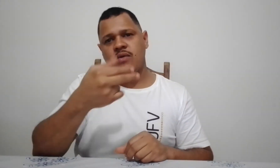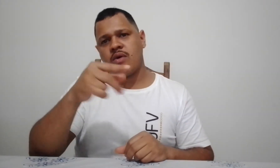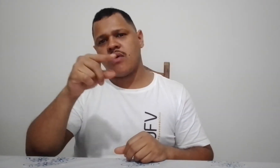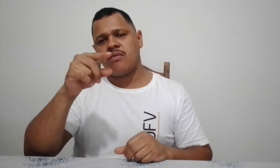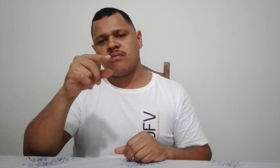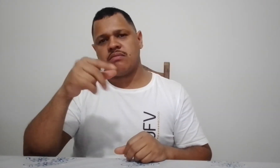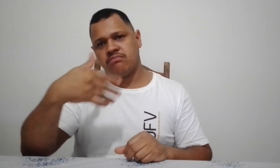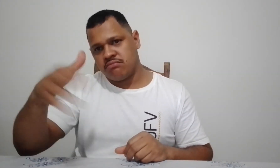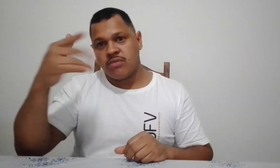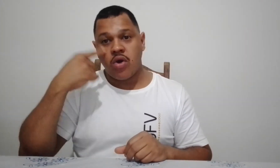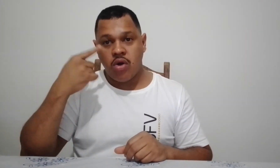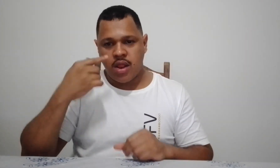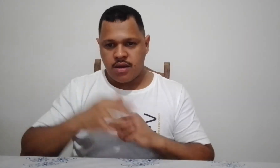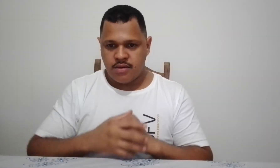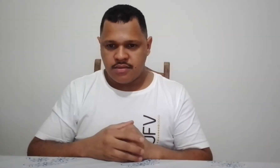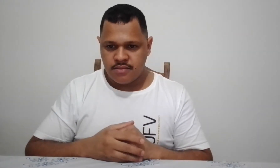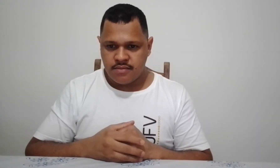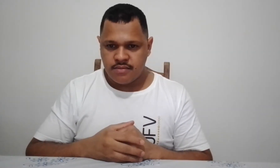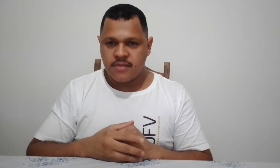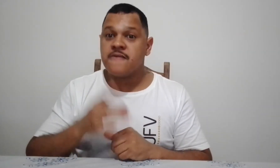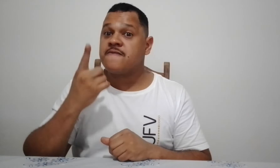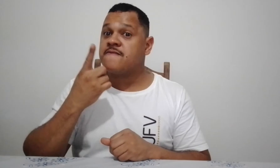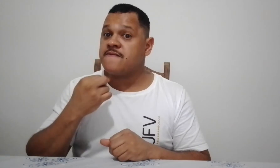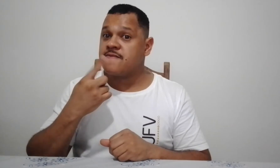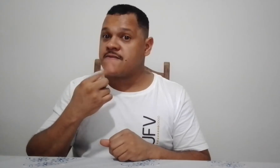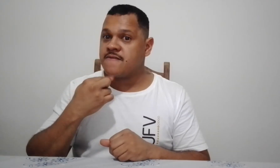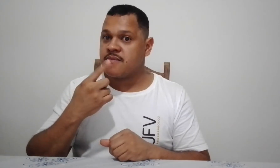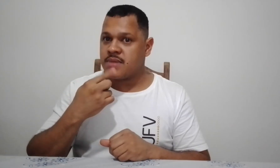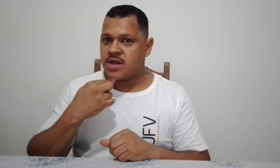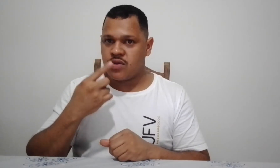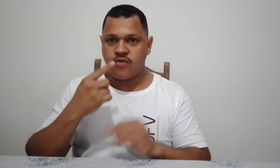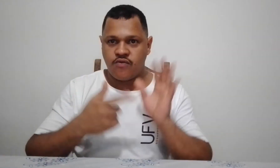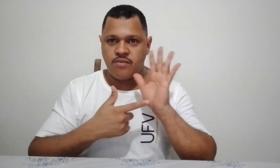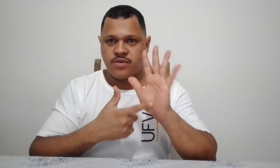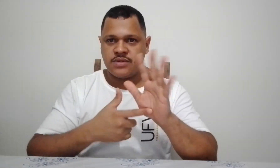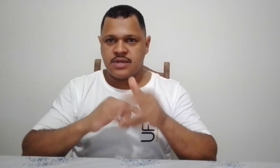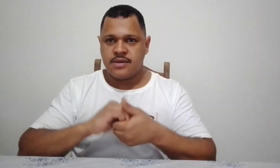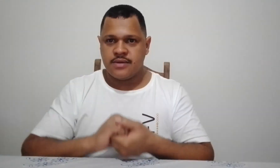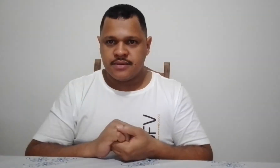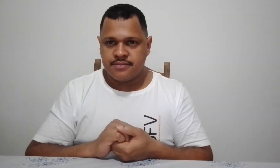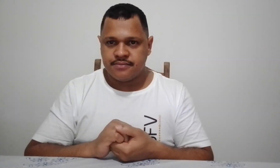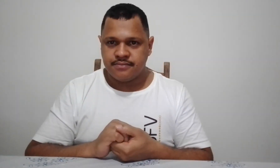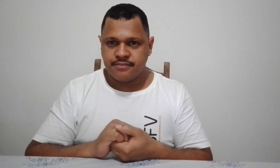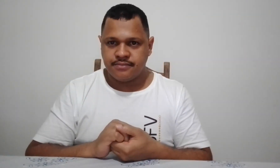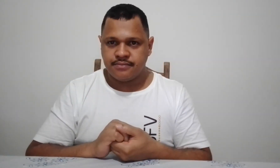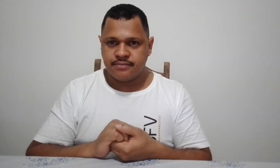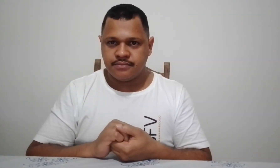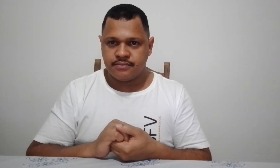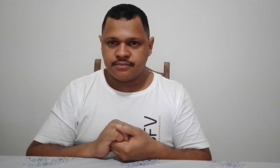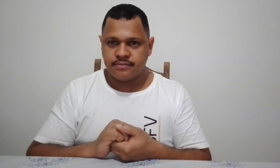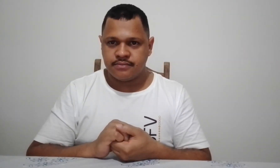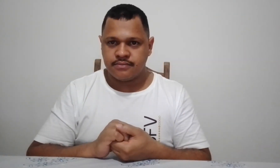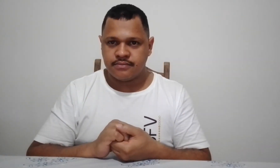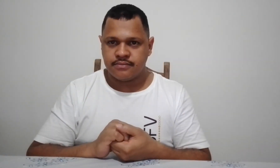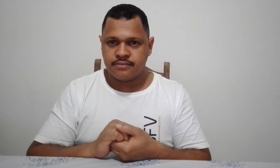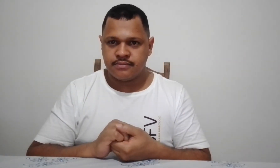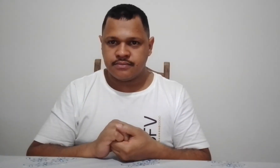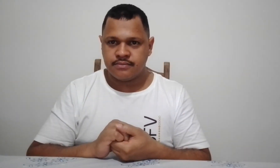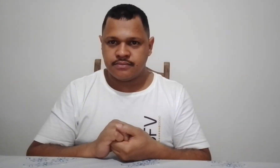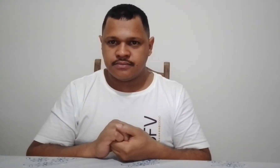isso? Olha só, vou marcar aqui em vermelho. Nós temos o termo referente a regime